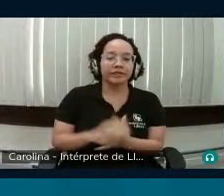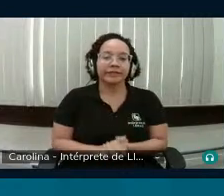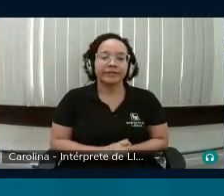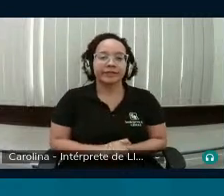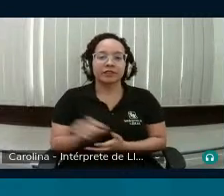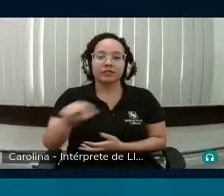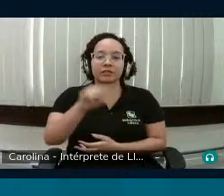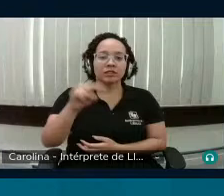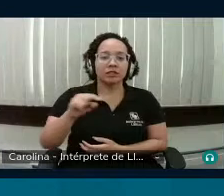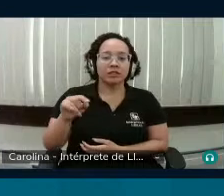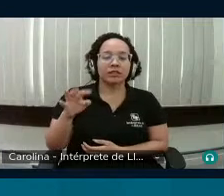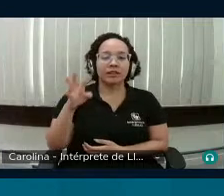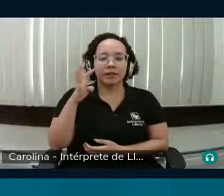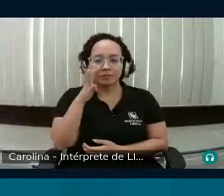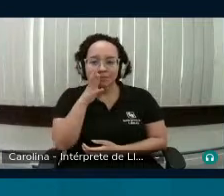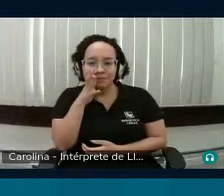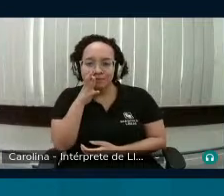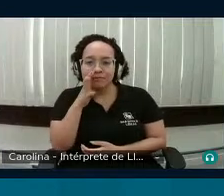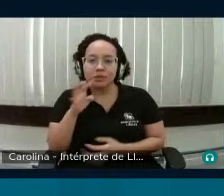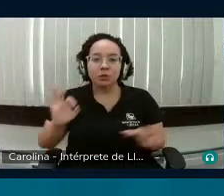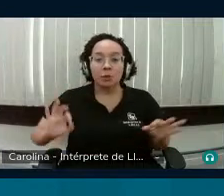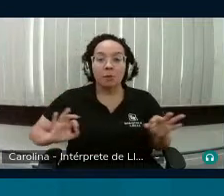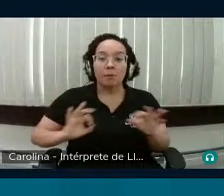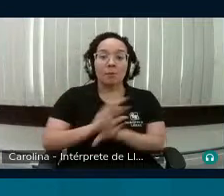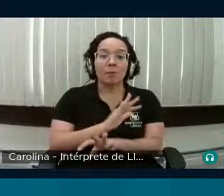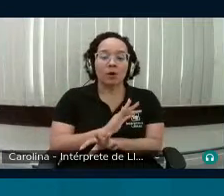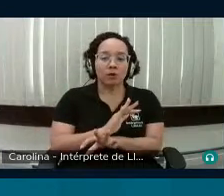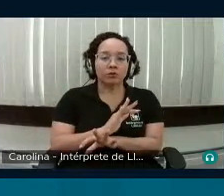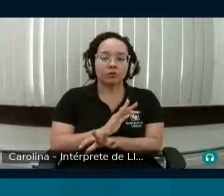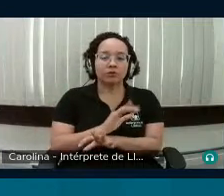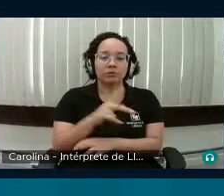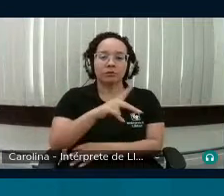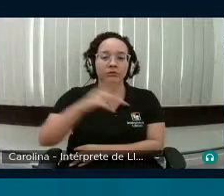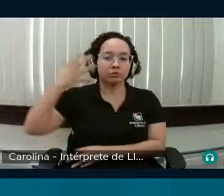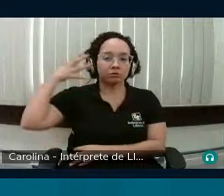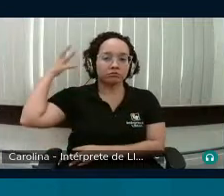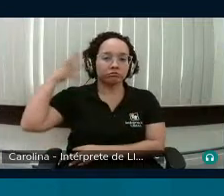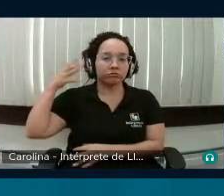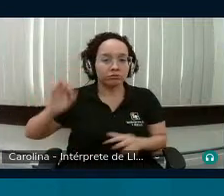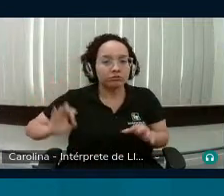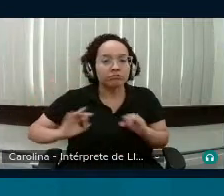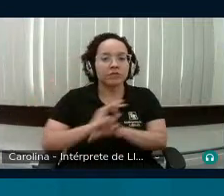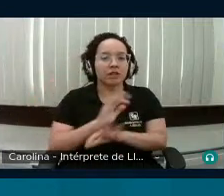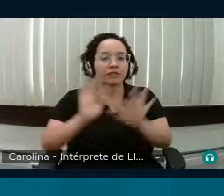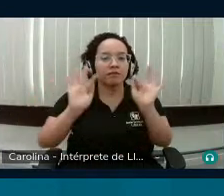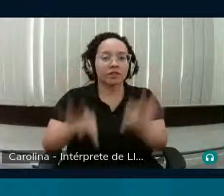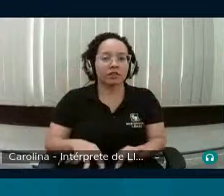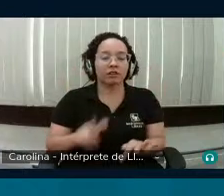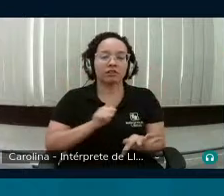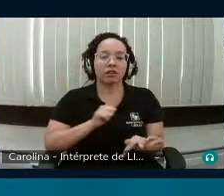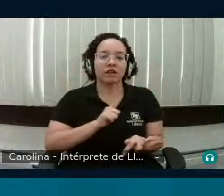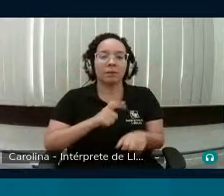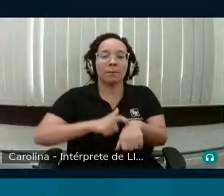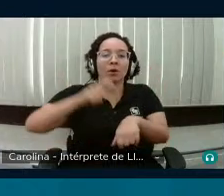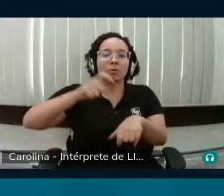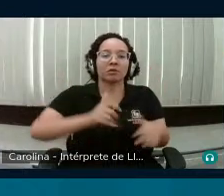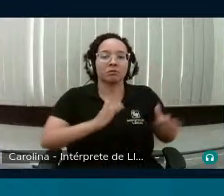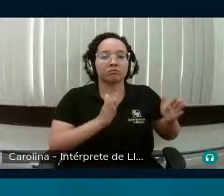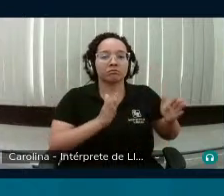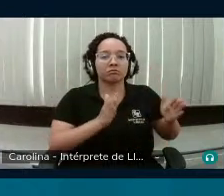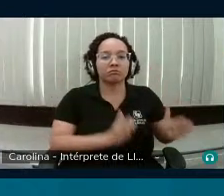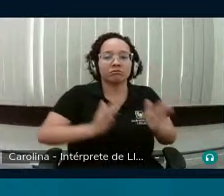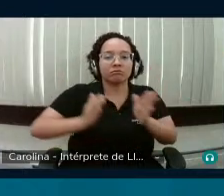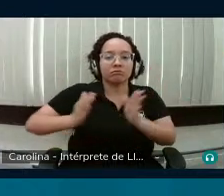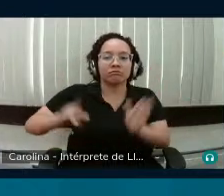em que a professora concluir a sua fala, a gente vai fazer dois blocos de questões, com